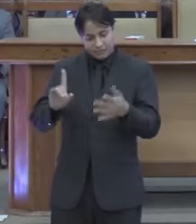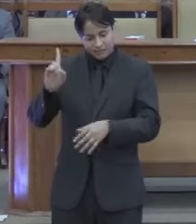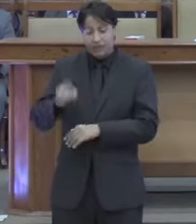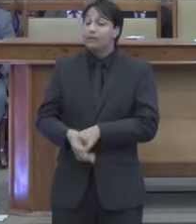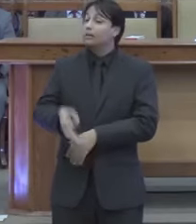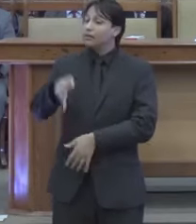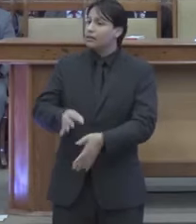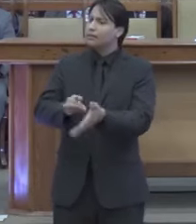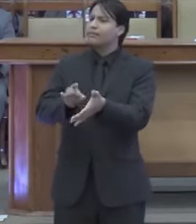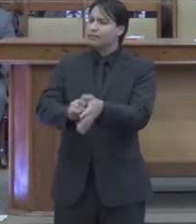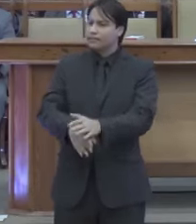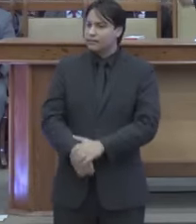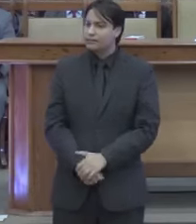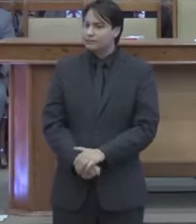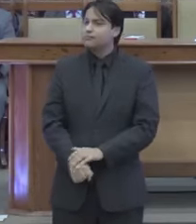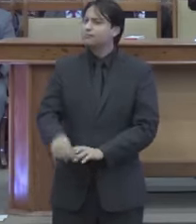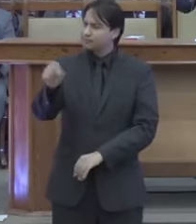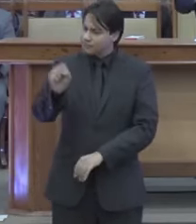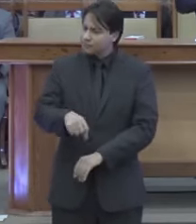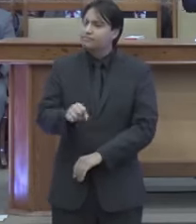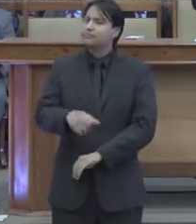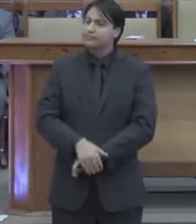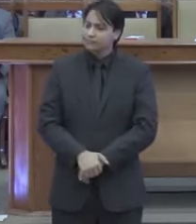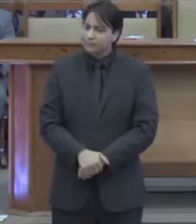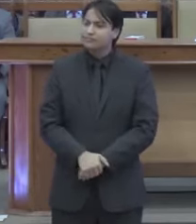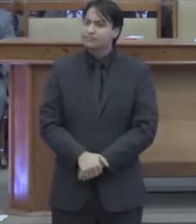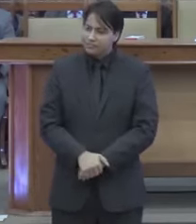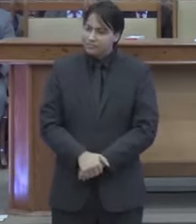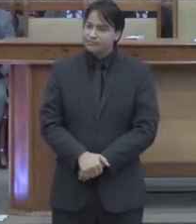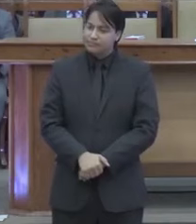Não é assim? É desse jeito.